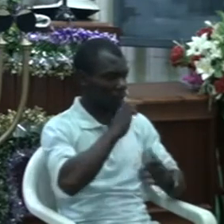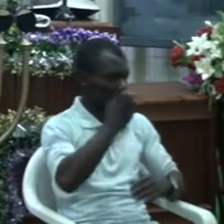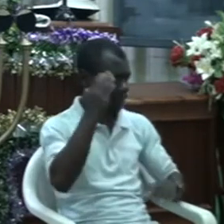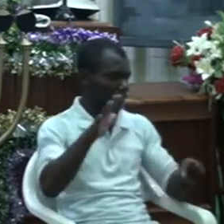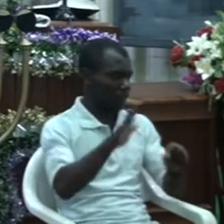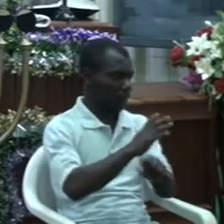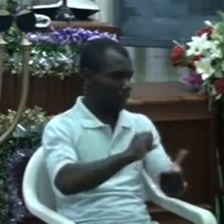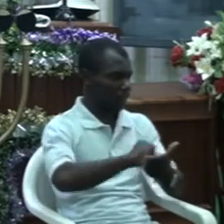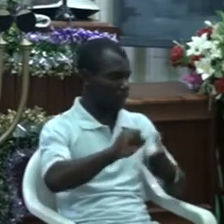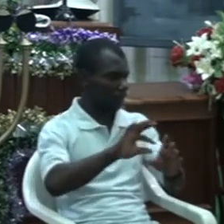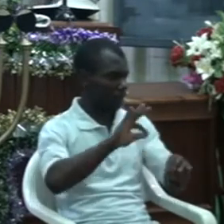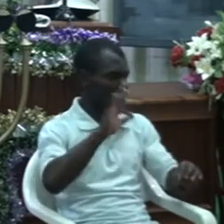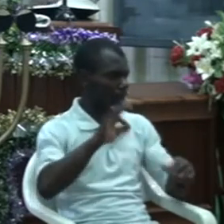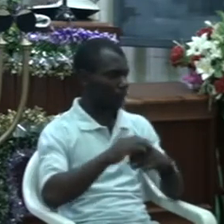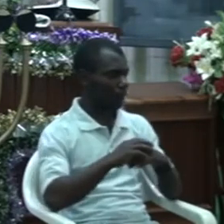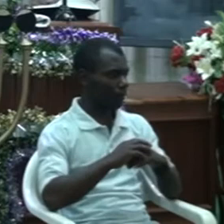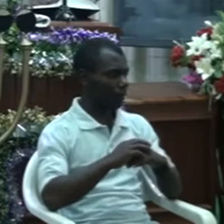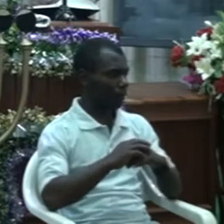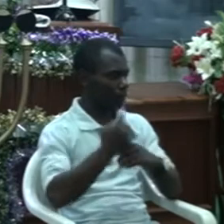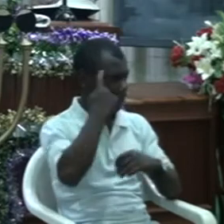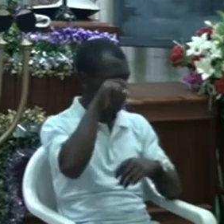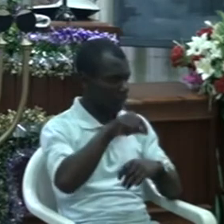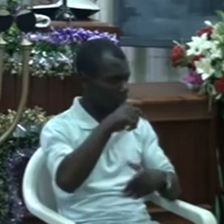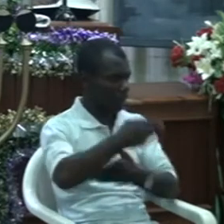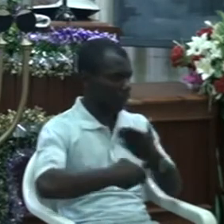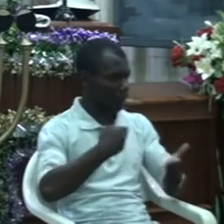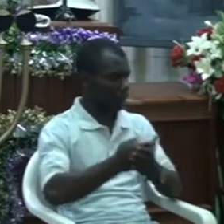Tous étaient remplis du Saint-Esprit.